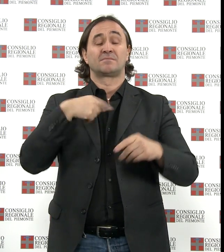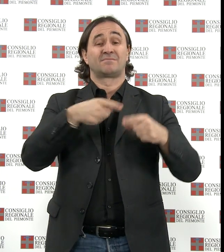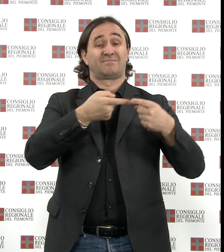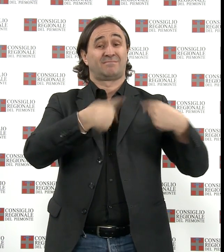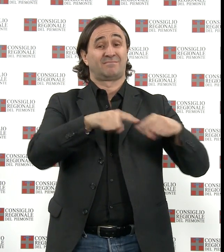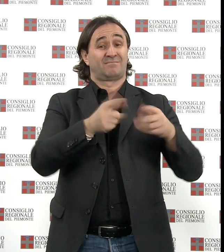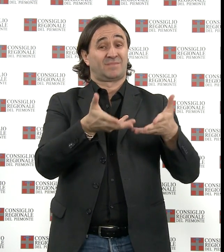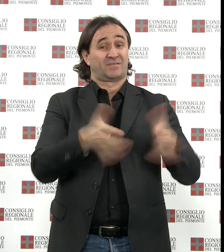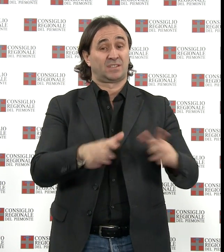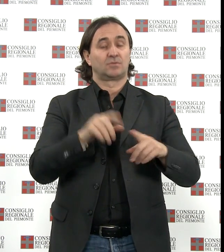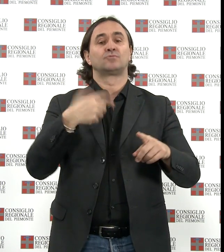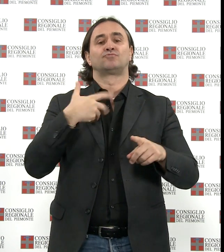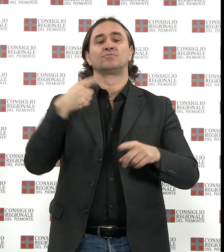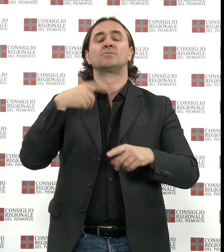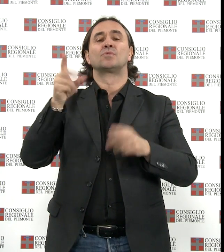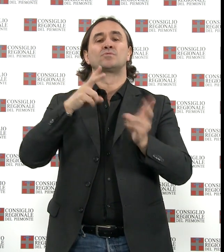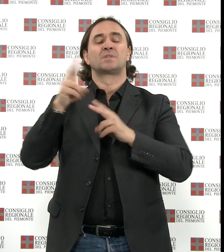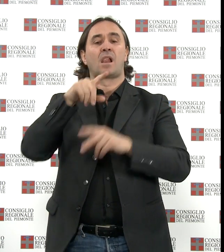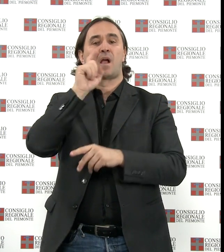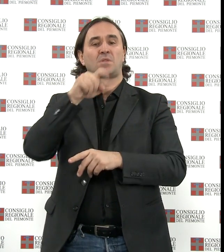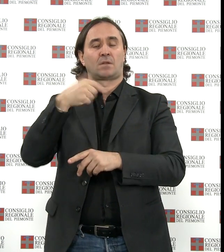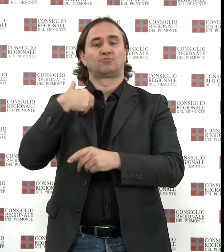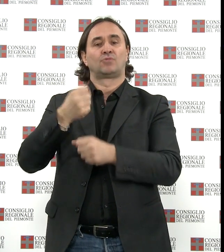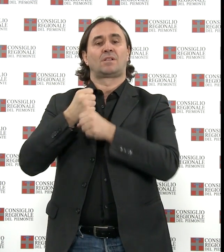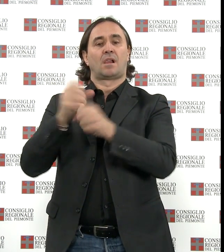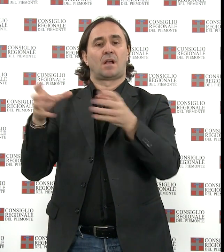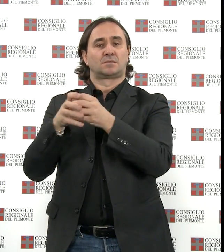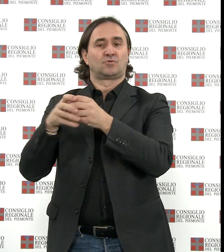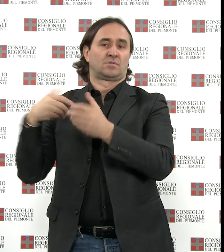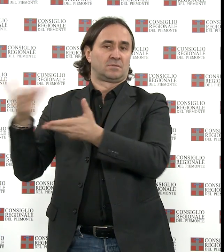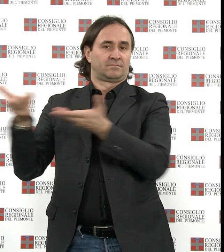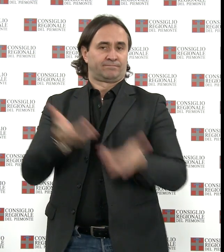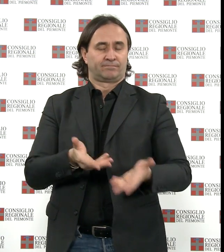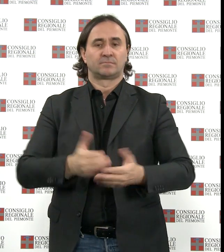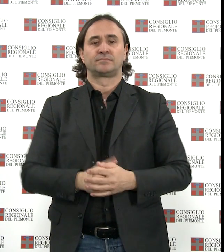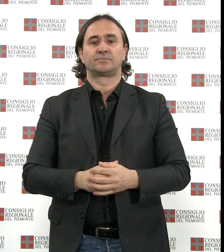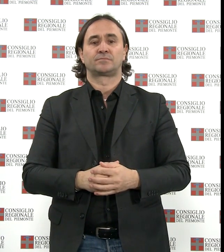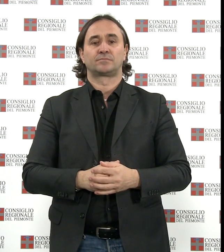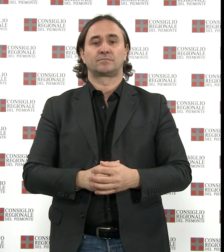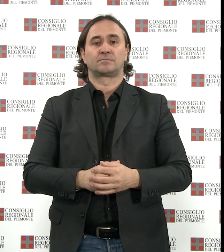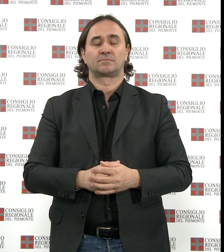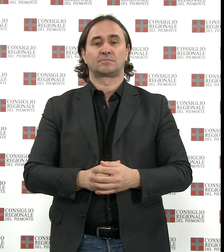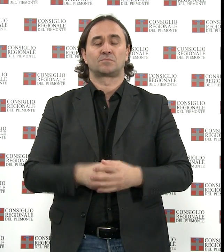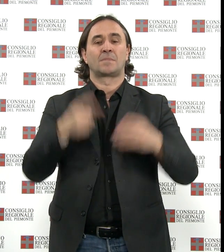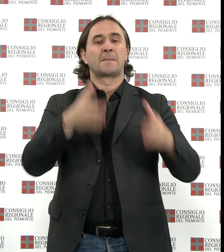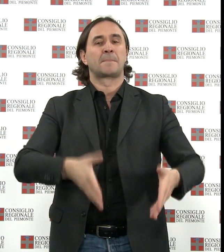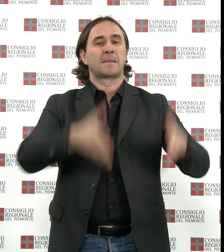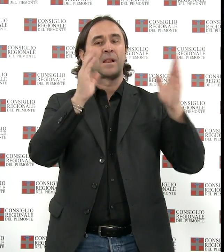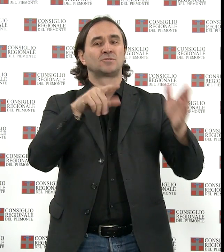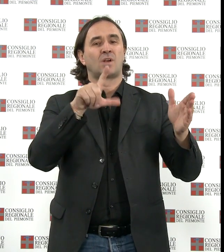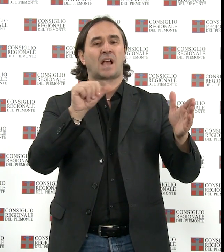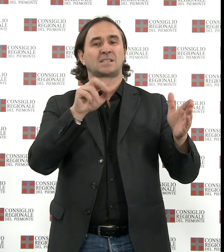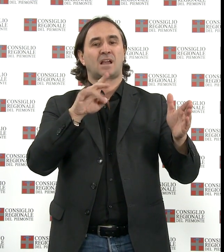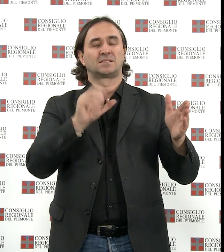stata ricevuta una delegazione in difesa dell'ospedale di Acqui Terme. In copertina! È iniziato nell'aula di Palazzo